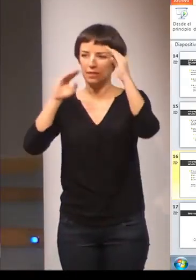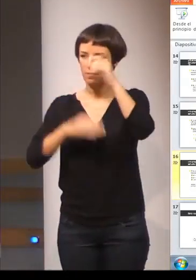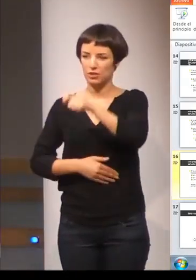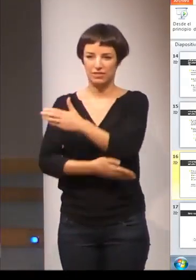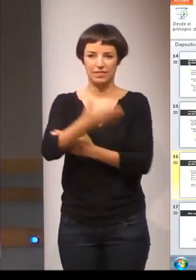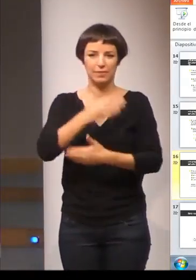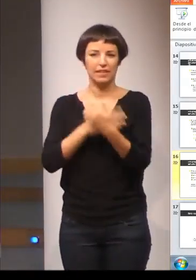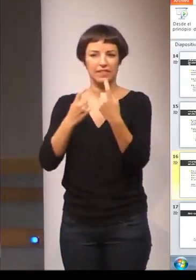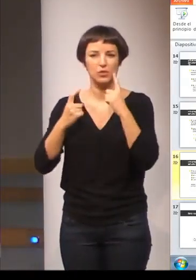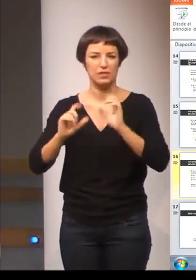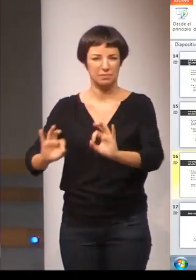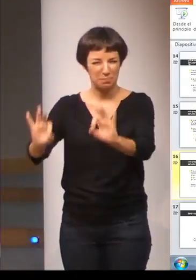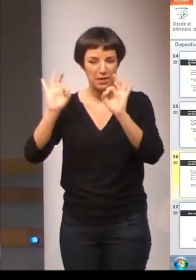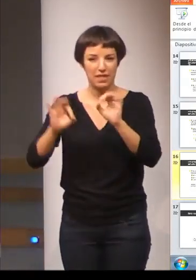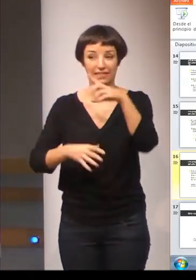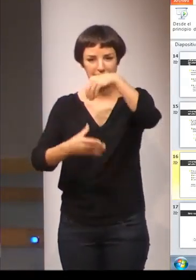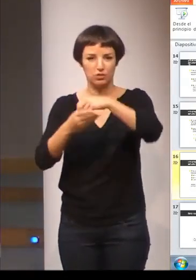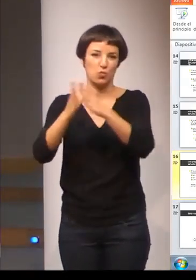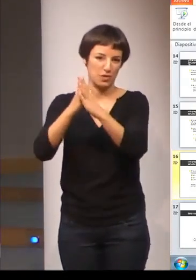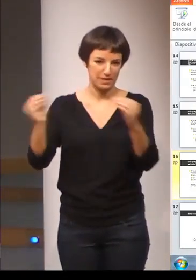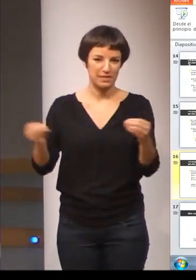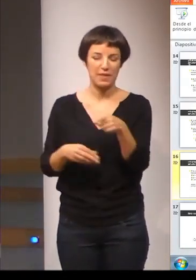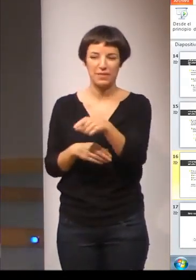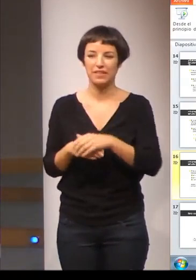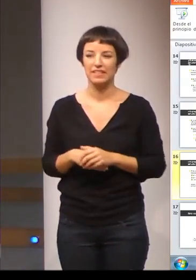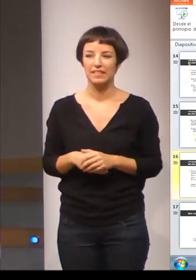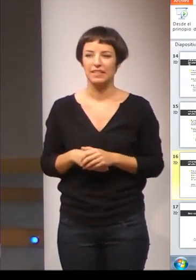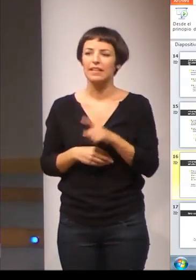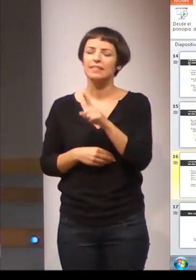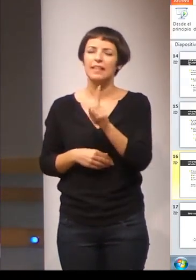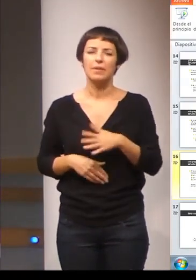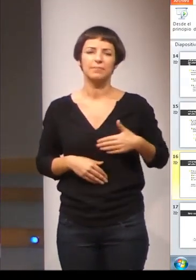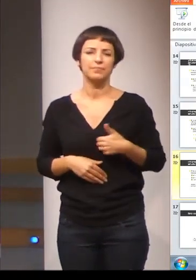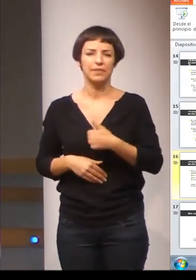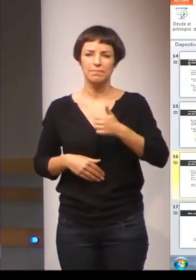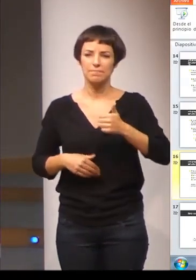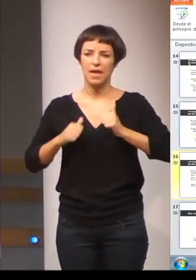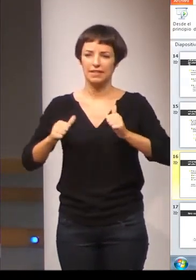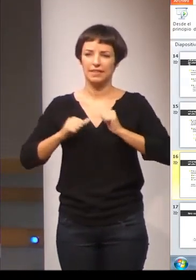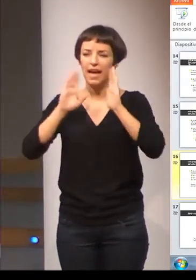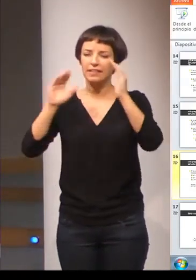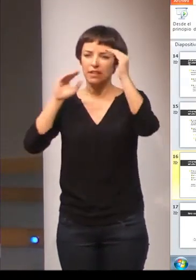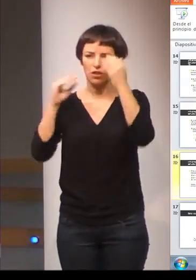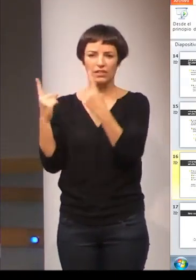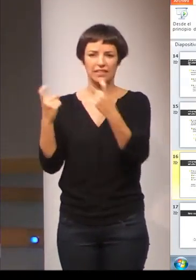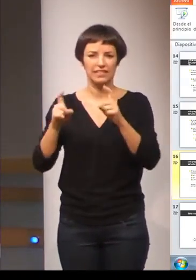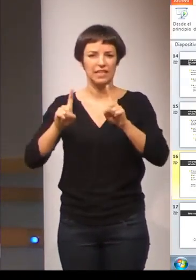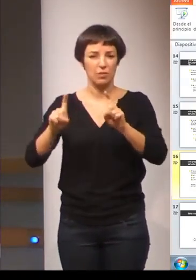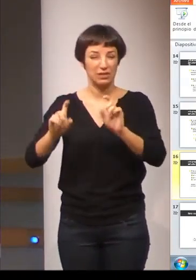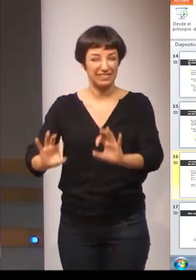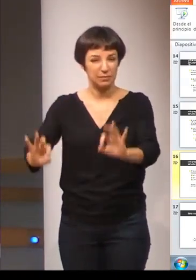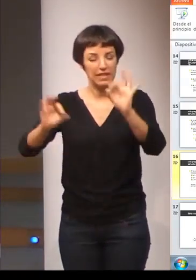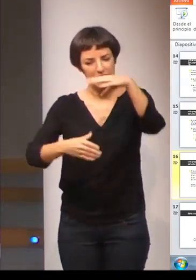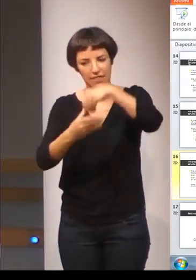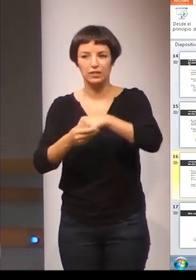necesidades educativas especiales de la universidad. Dirige también el máster en atención a necesidades educativas especiales en